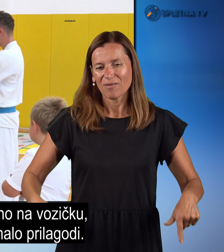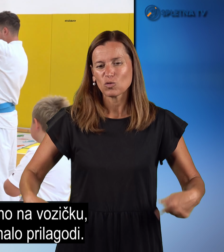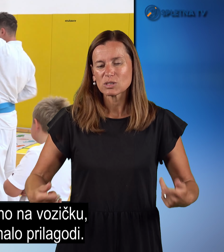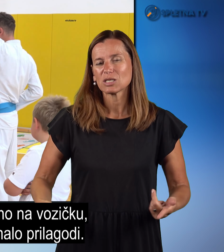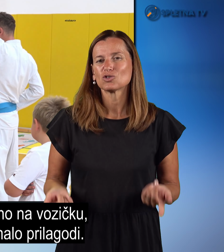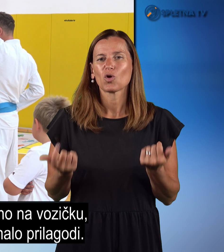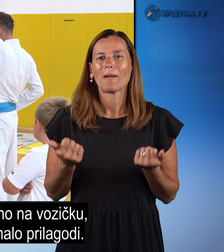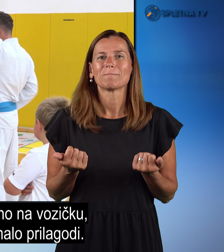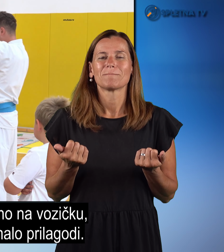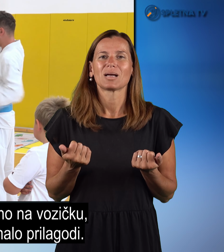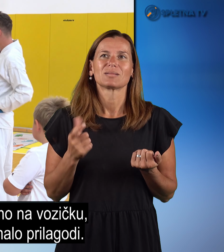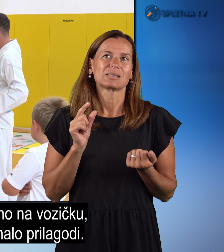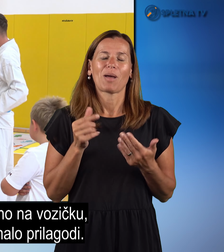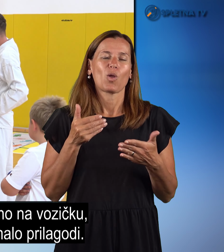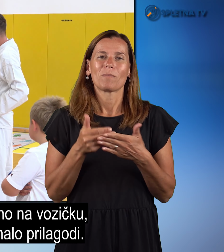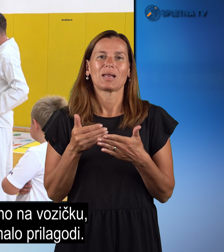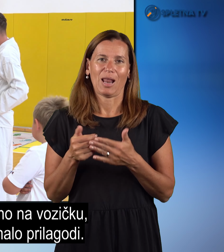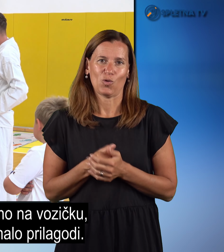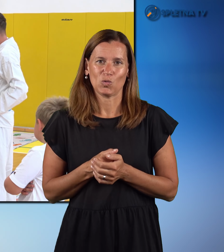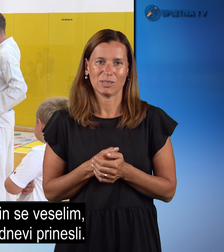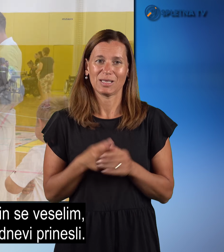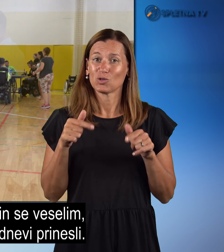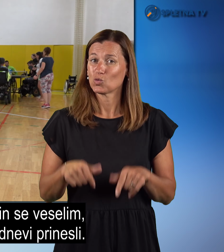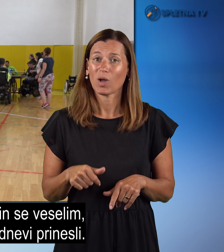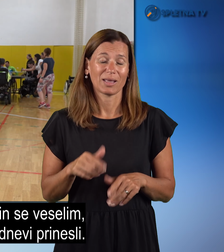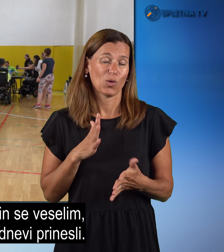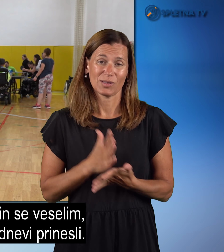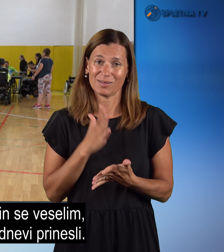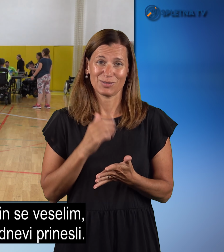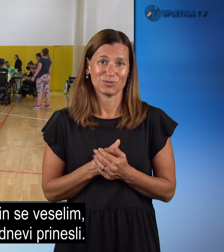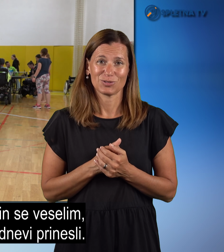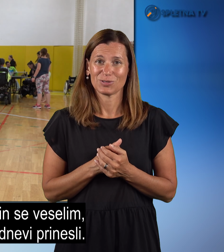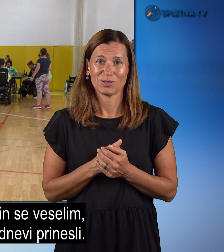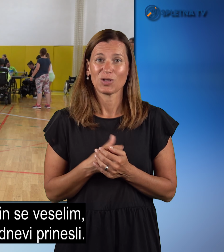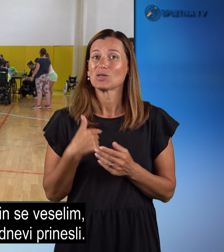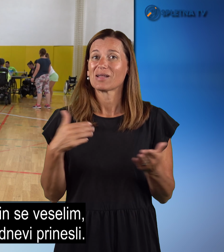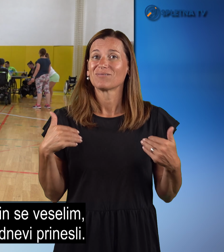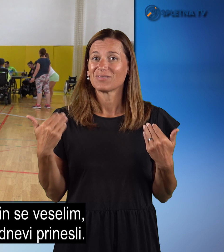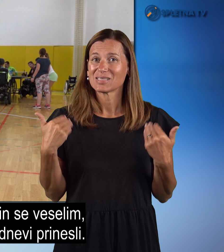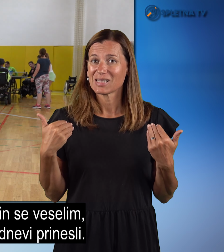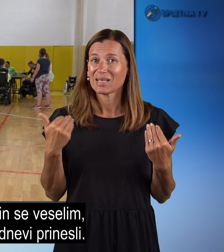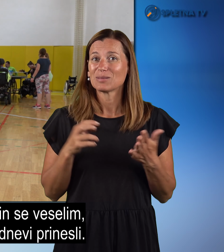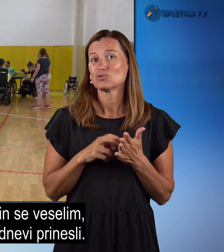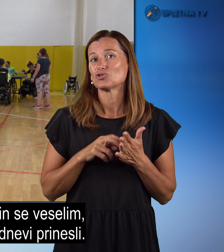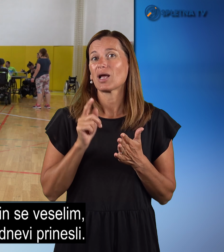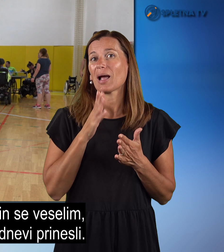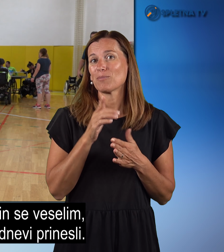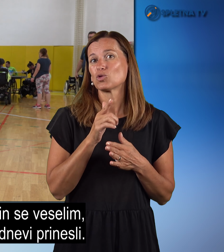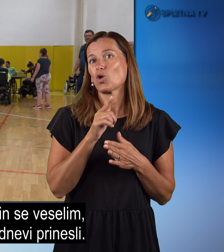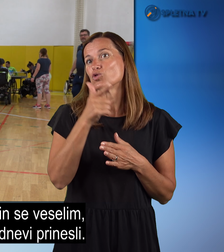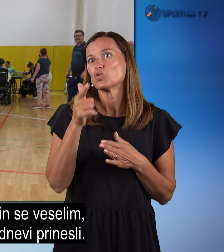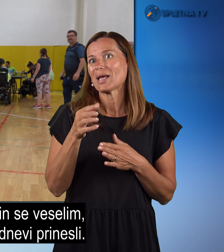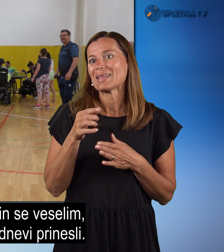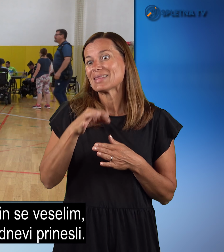vozičku, ampak da se malo prilagodim. Tukaj je super, pa se veselim, kaj bojo druge